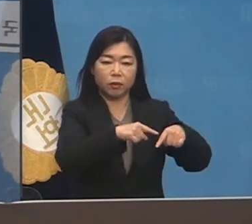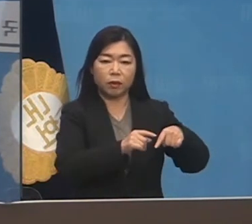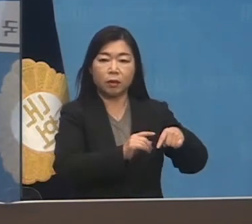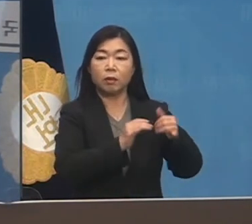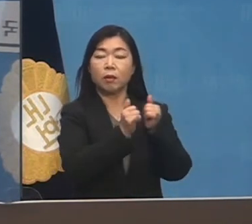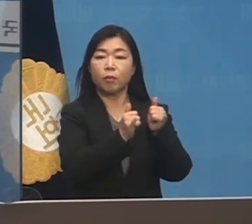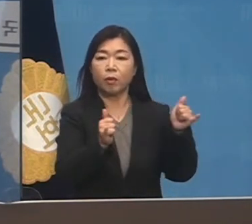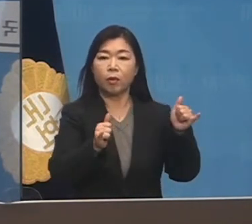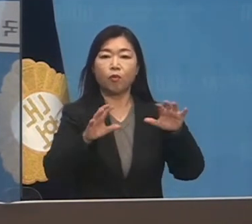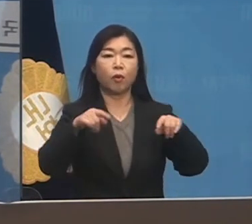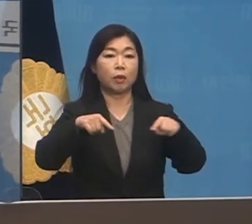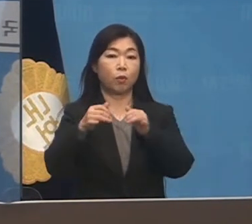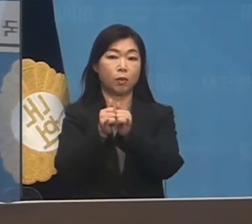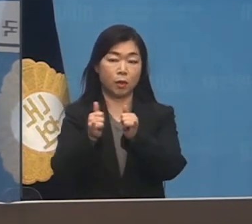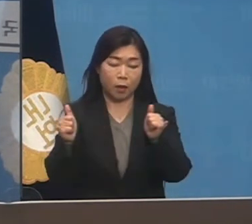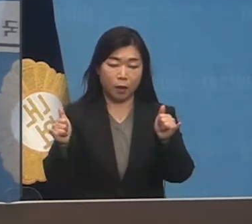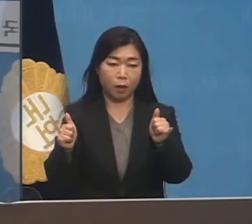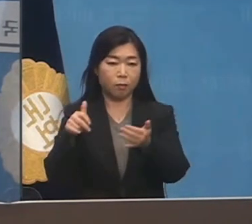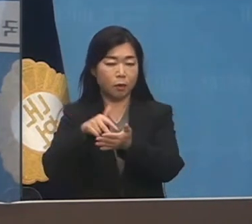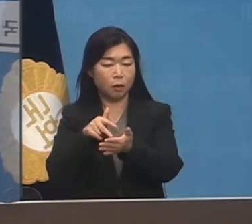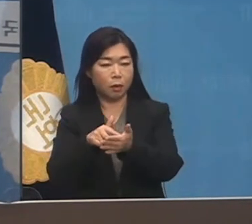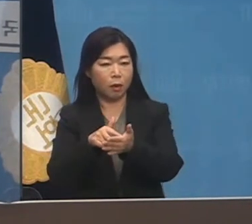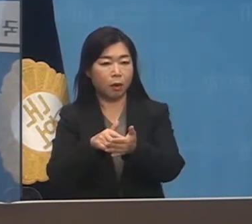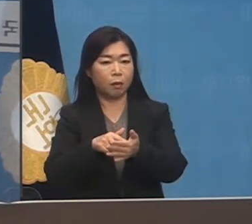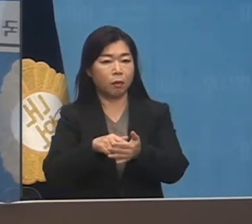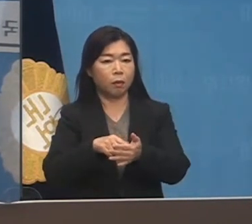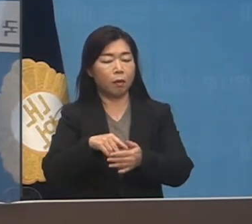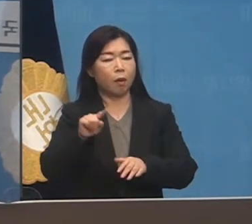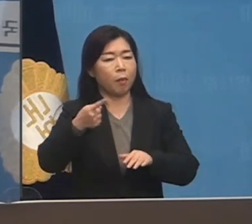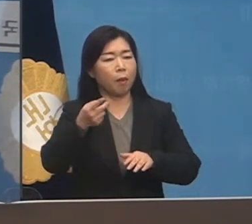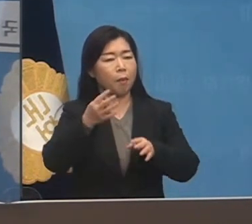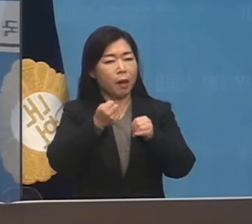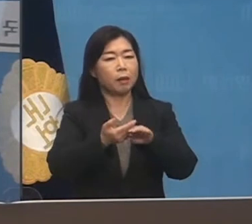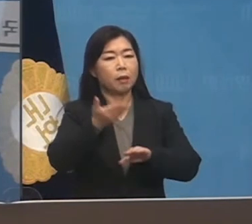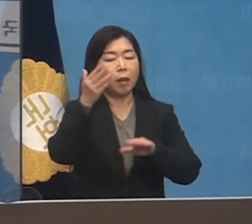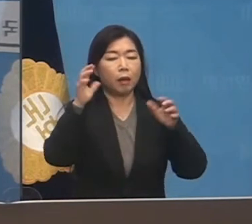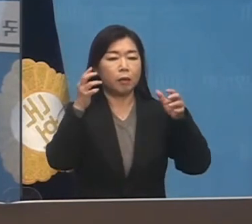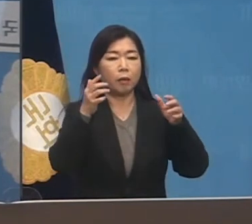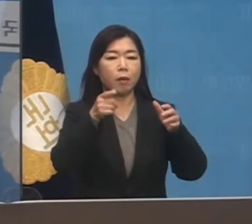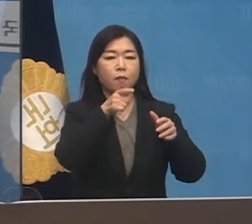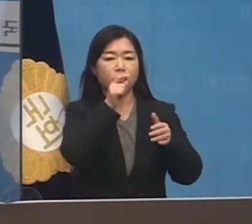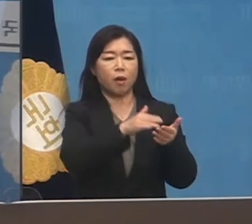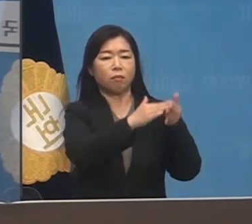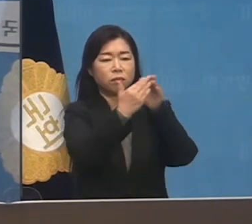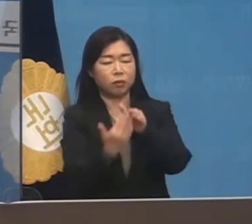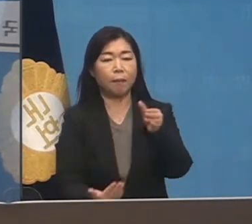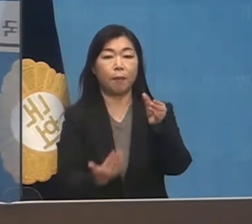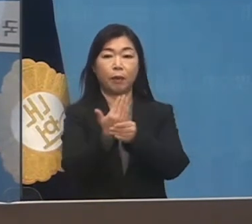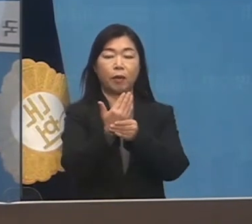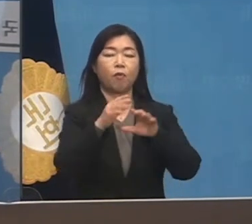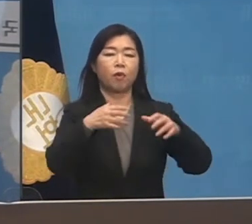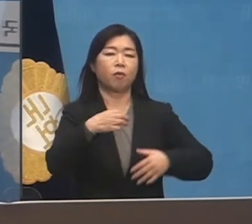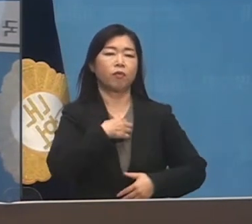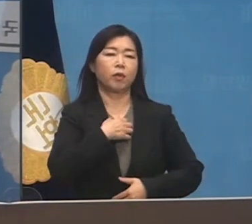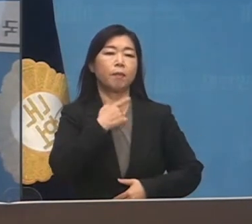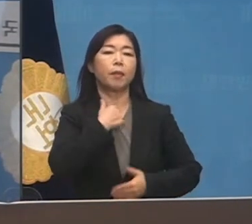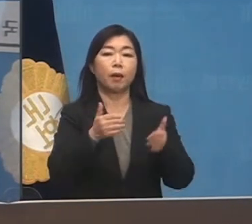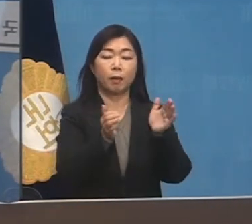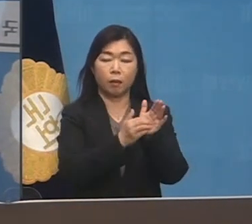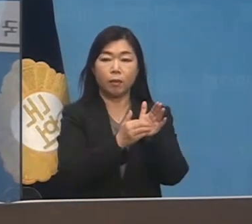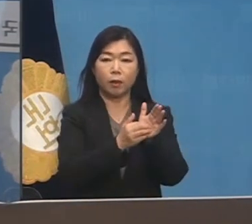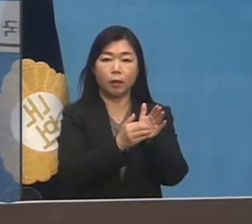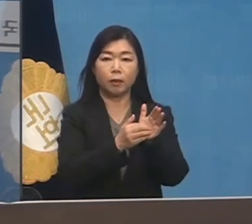국가 지도자로 인해서 저희는 수백 명의 아이들이 물속에 수장되어지는 국가적 위기를